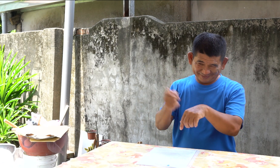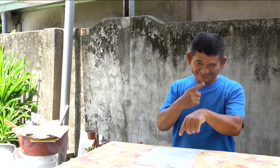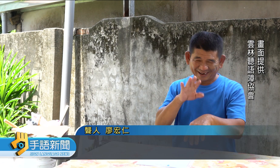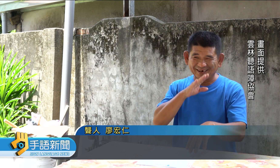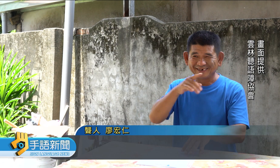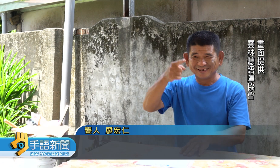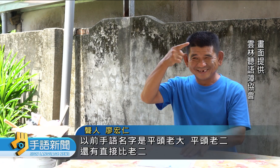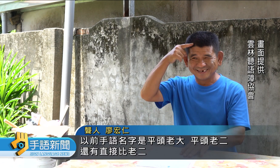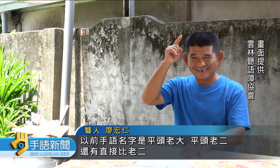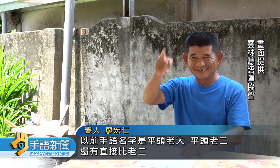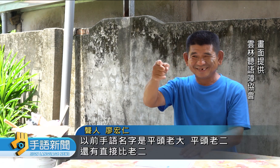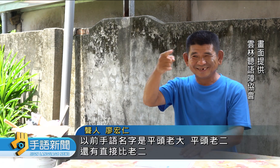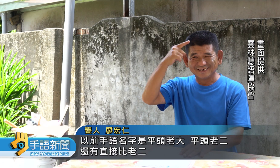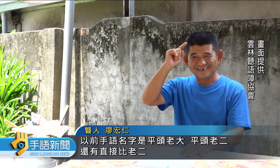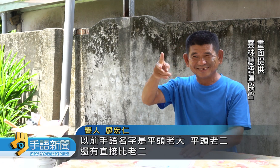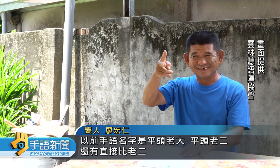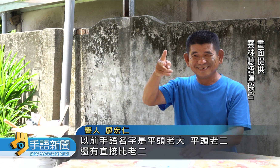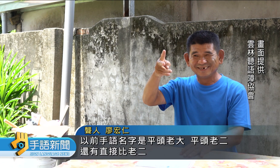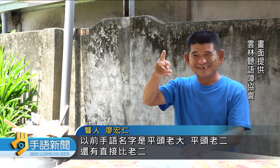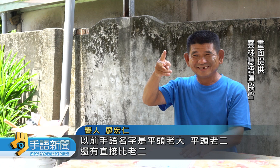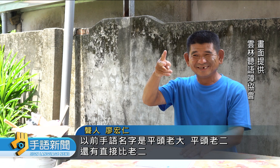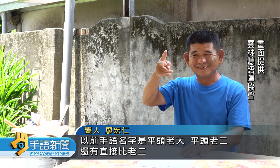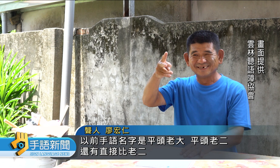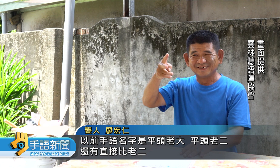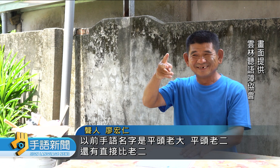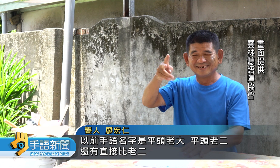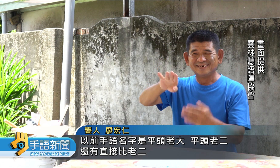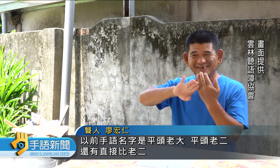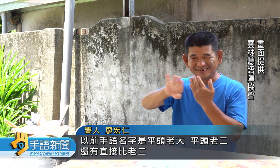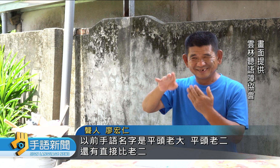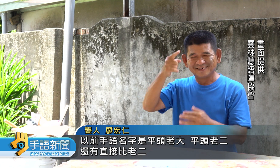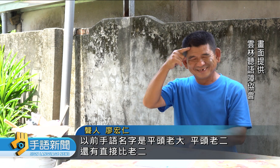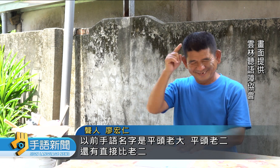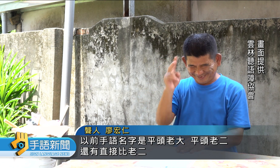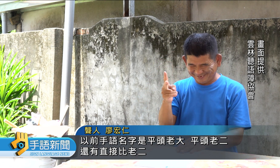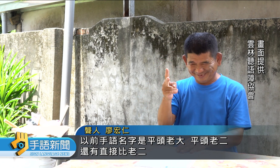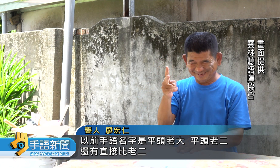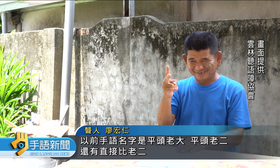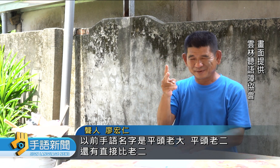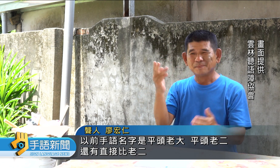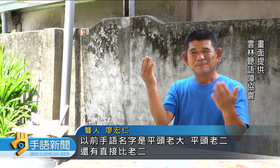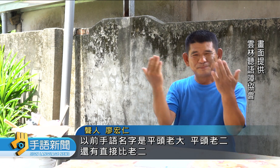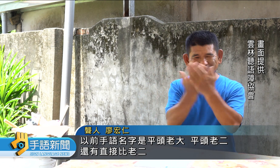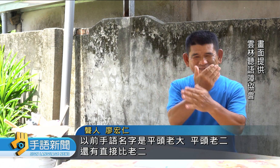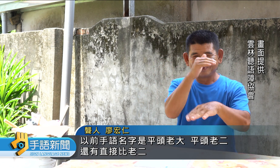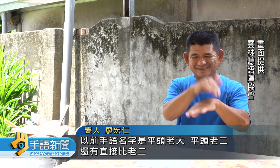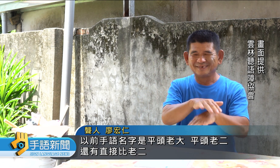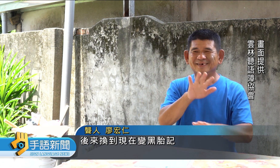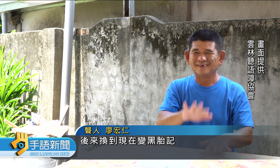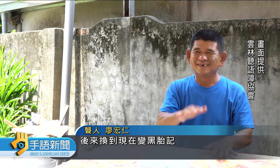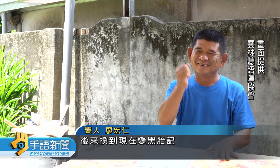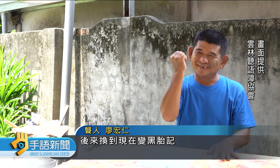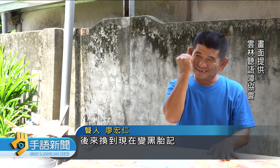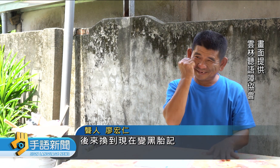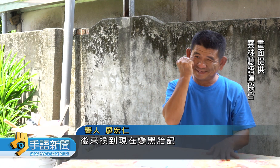以前手语名字是平头老大、平头老二，还有直接比老二，后来换到现在变黑胎